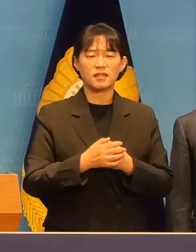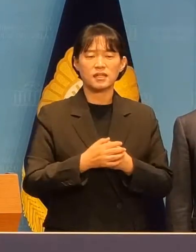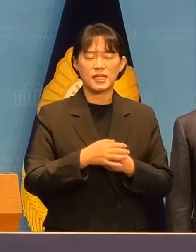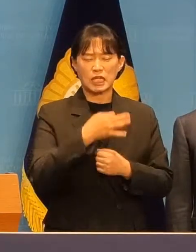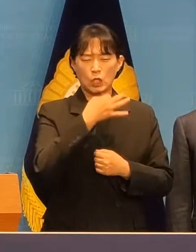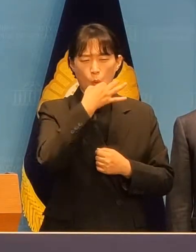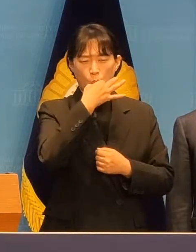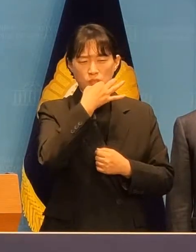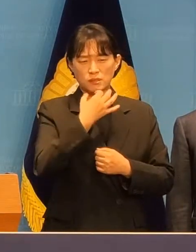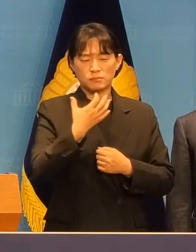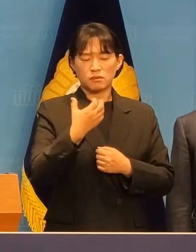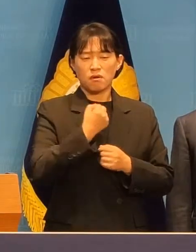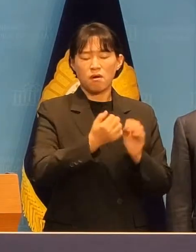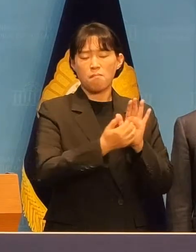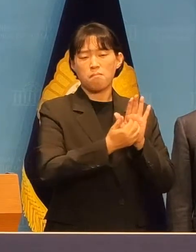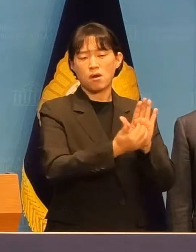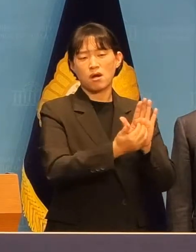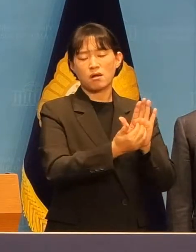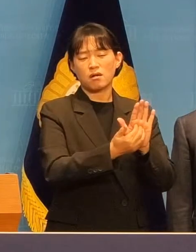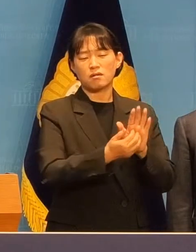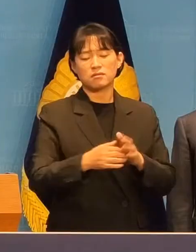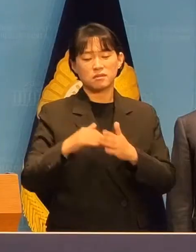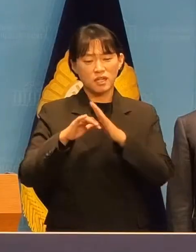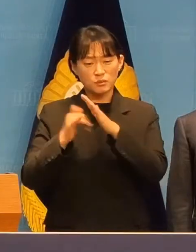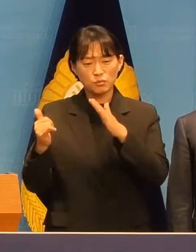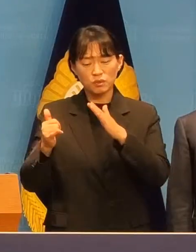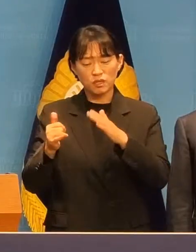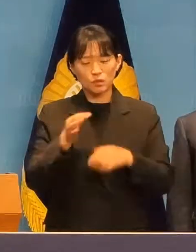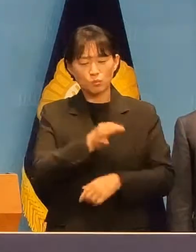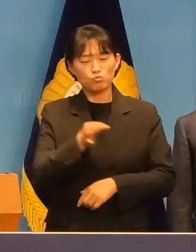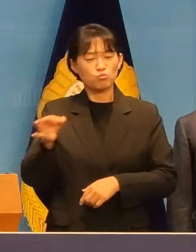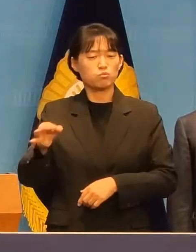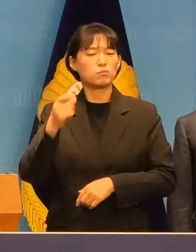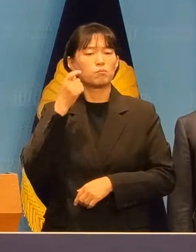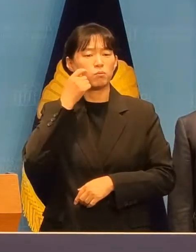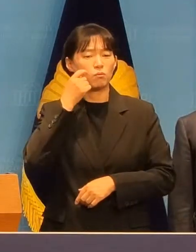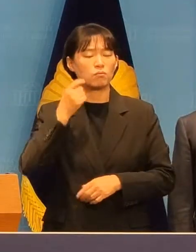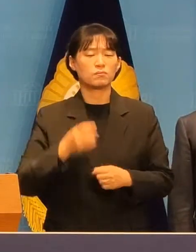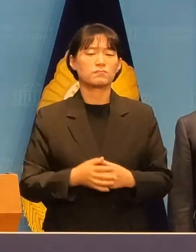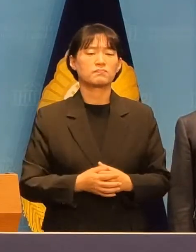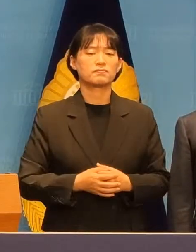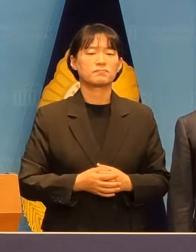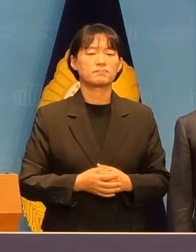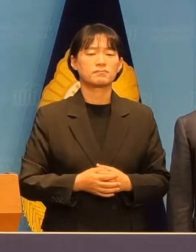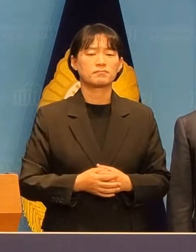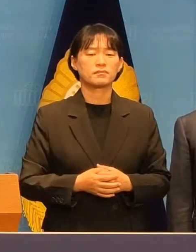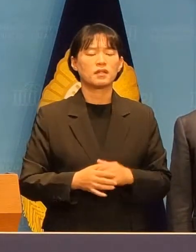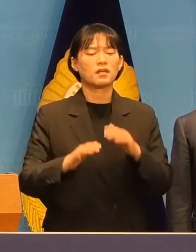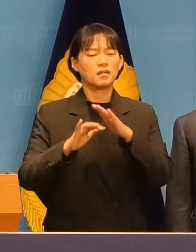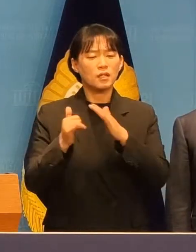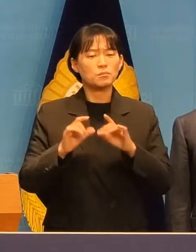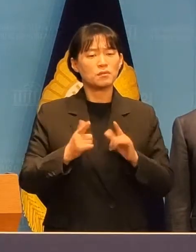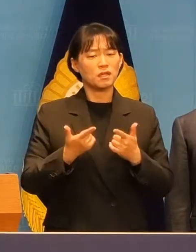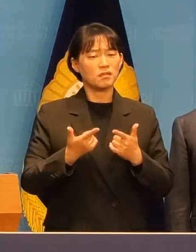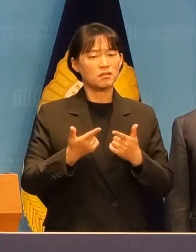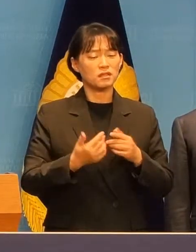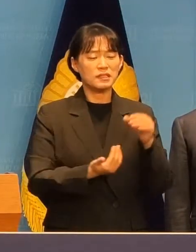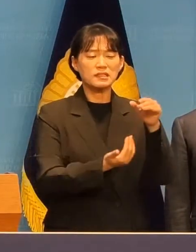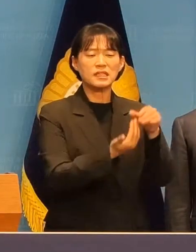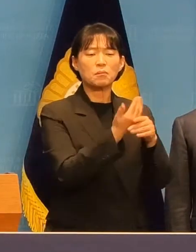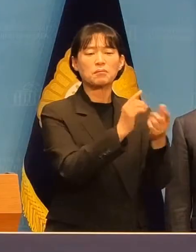탐욕으로 가로막혀서 유족에게 지급되지 못하고 있습니다. 유족이 아닌